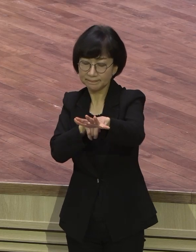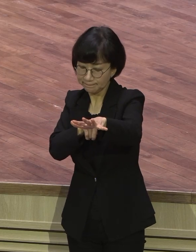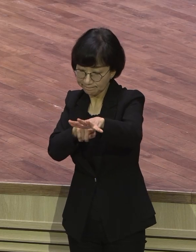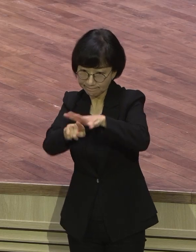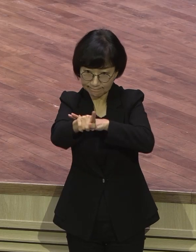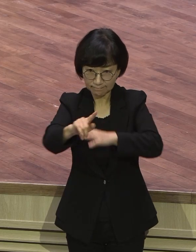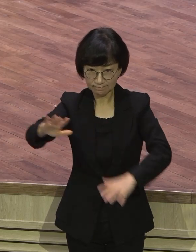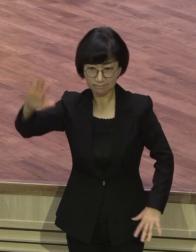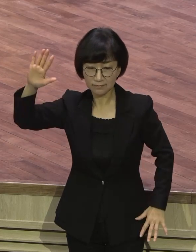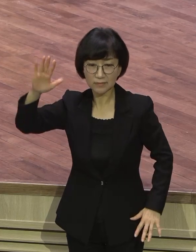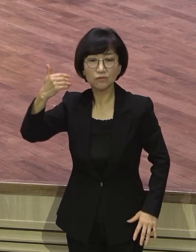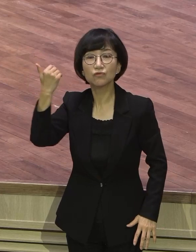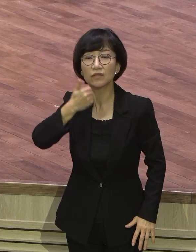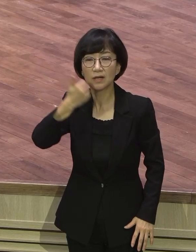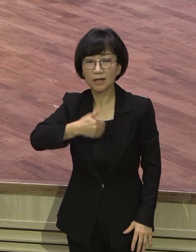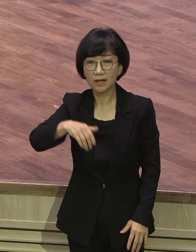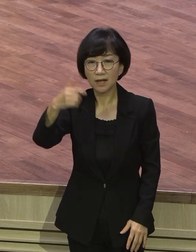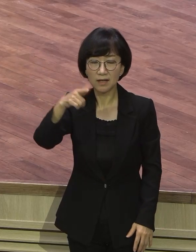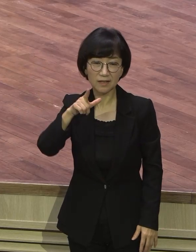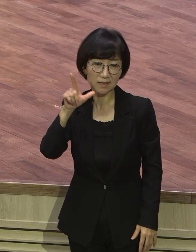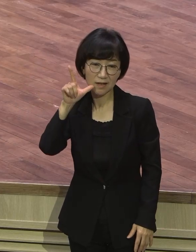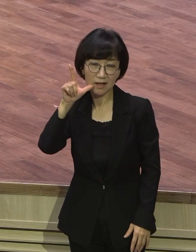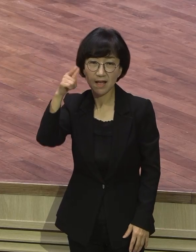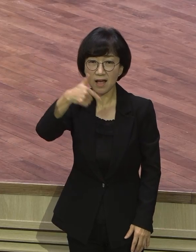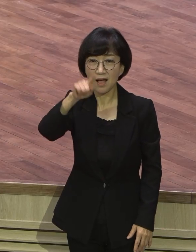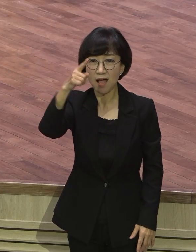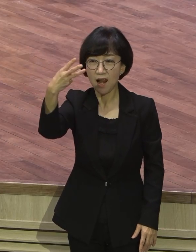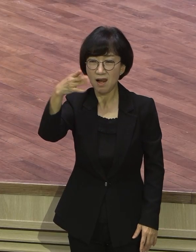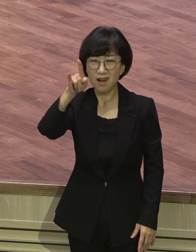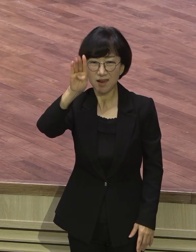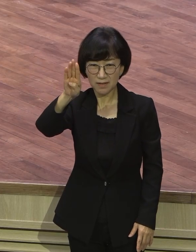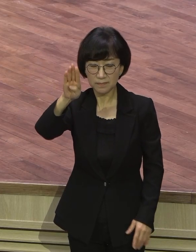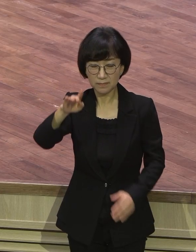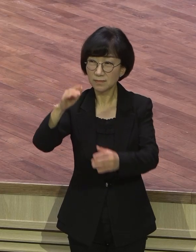이런 불신앙에 도전을 하고 물리칩니다.